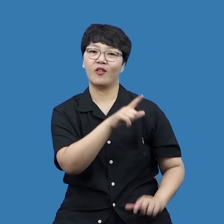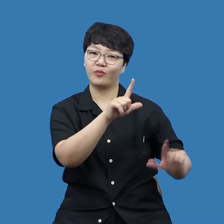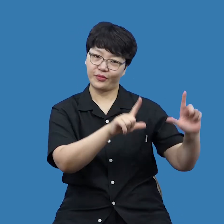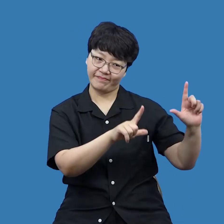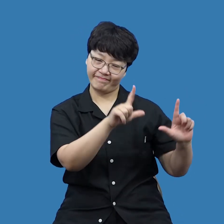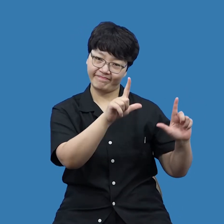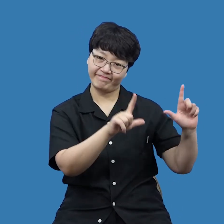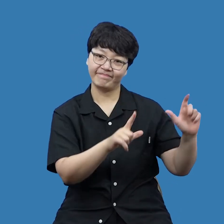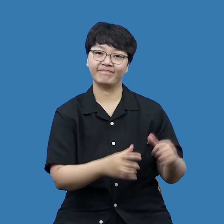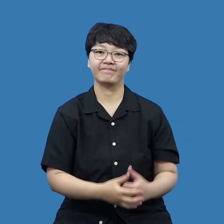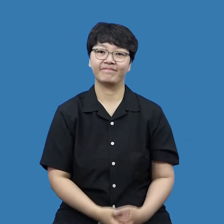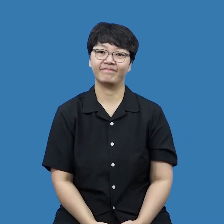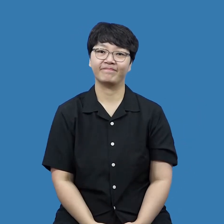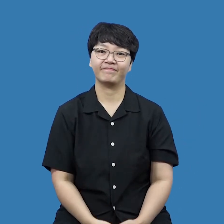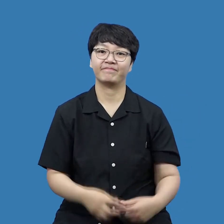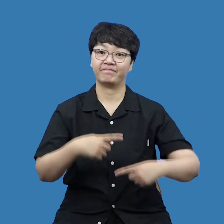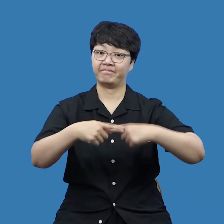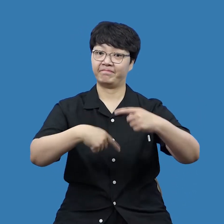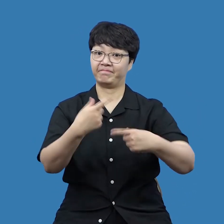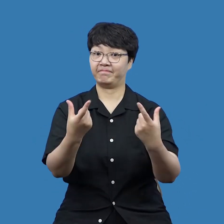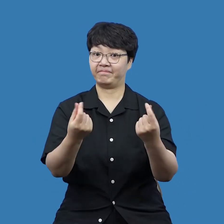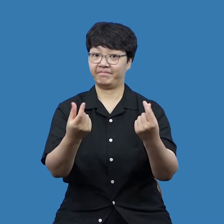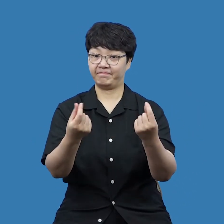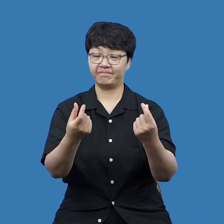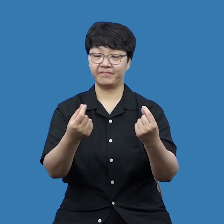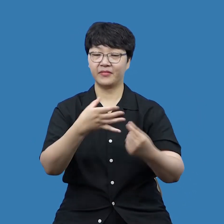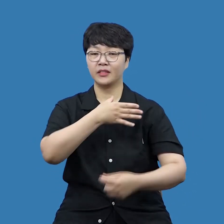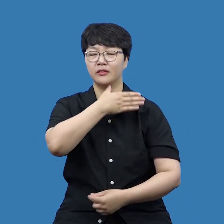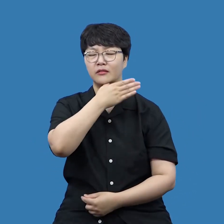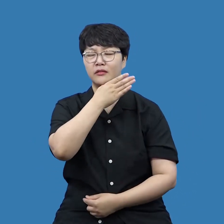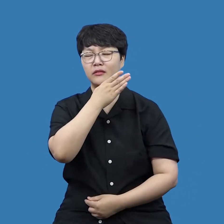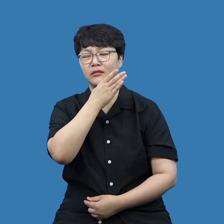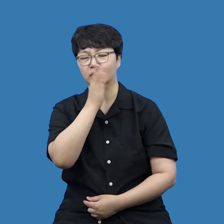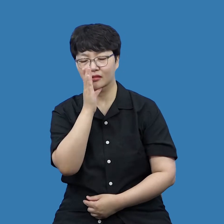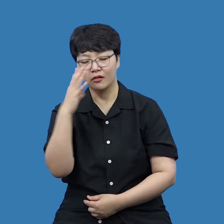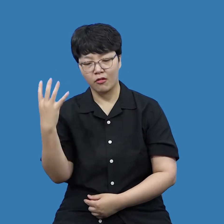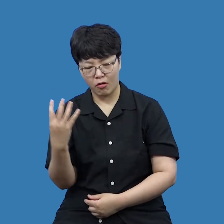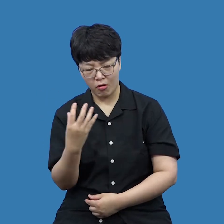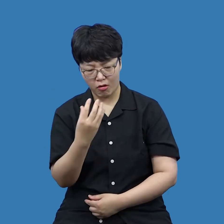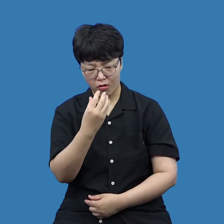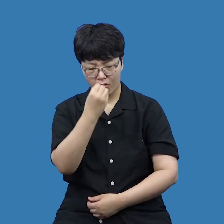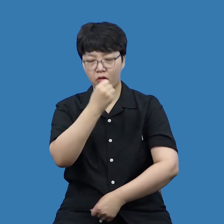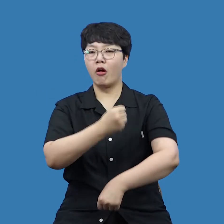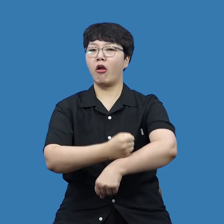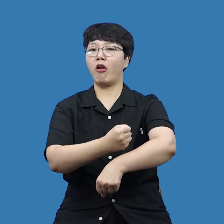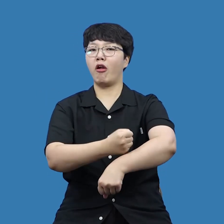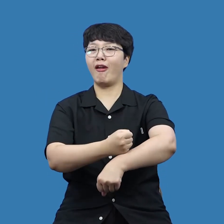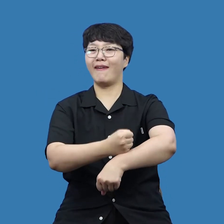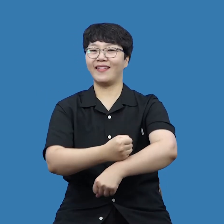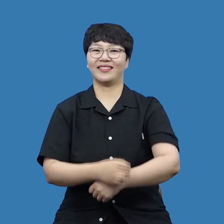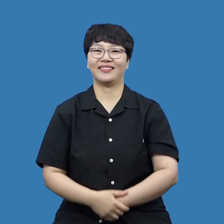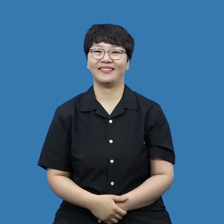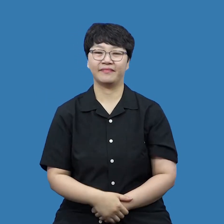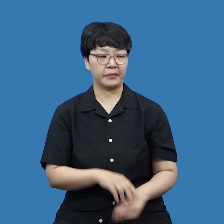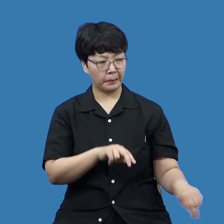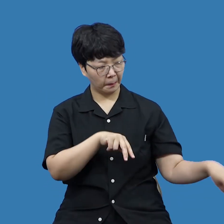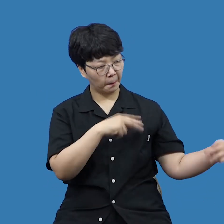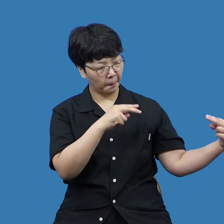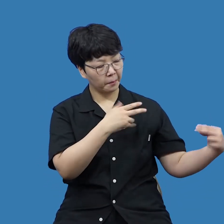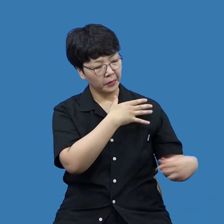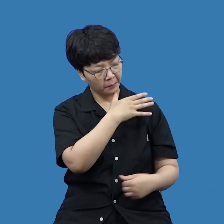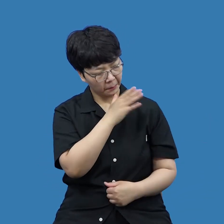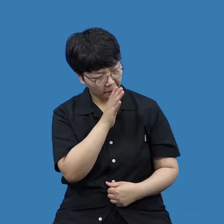사람들. 따라서 할까요? 경건하게 늙자. 옆에 사람 쳐다보시고